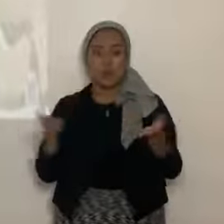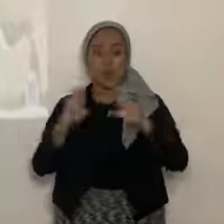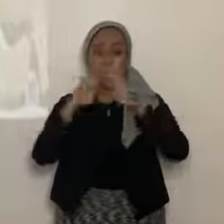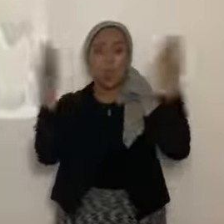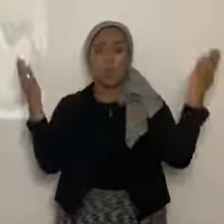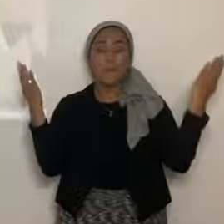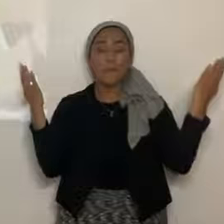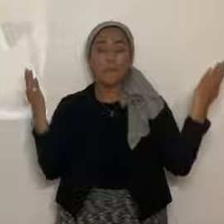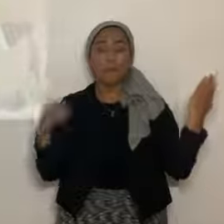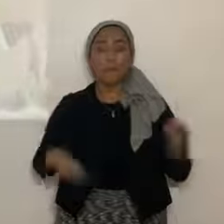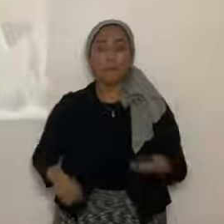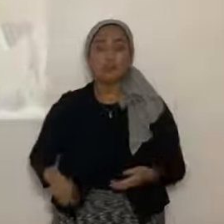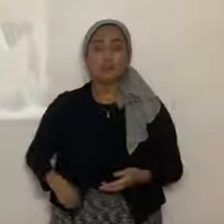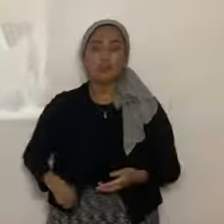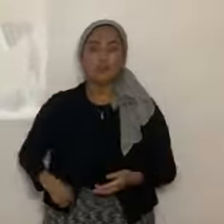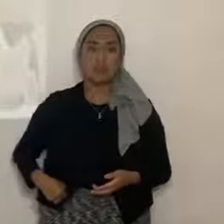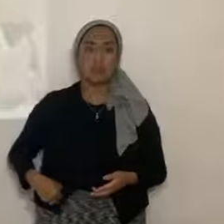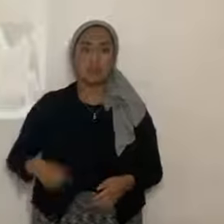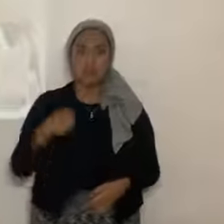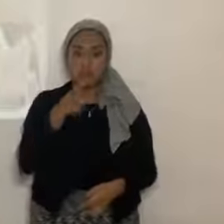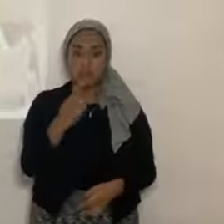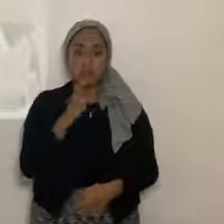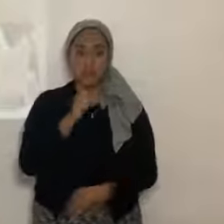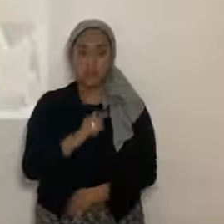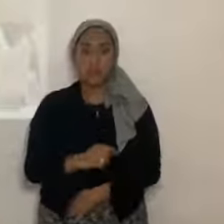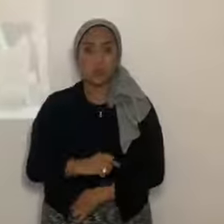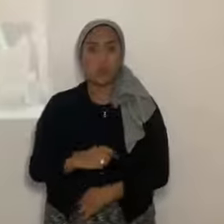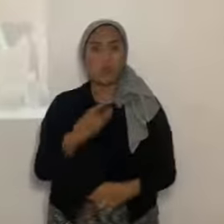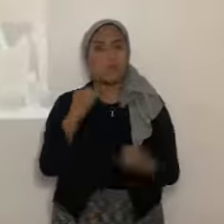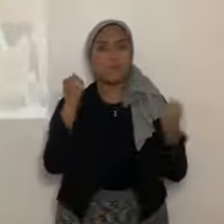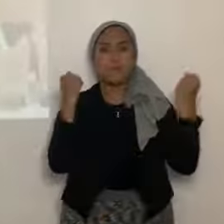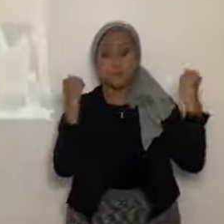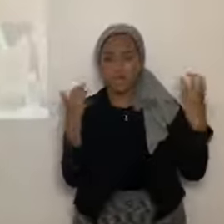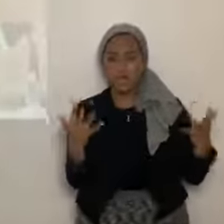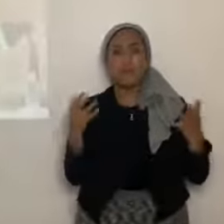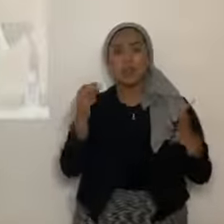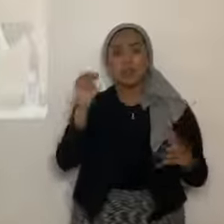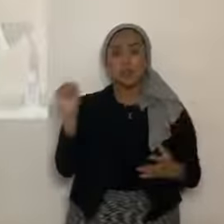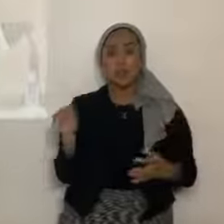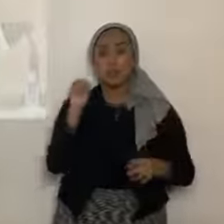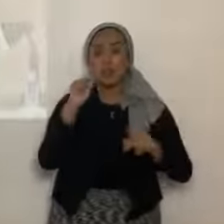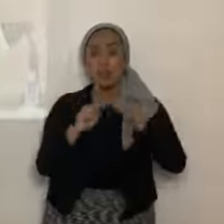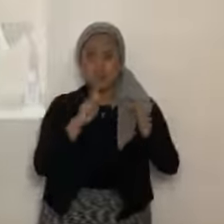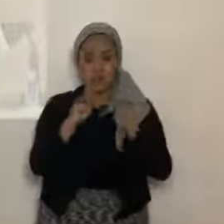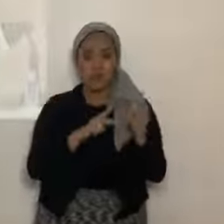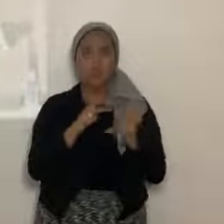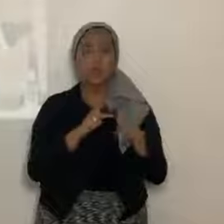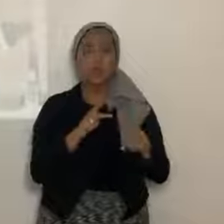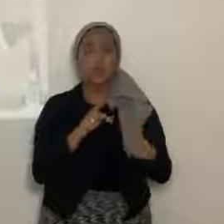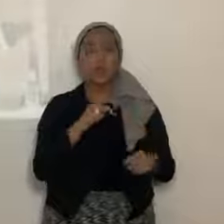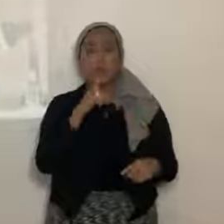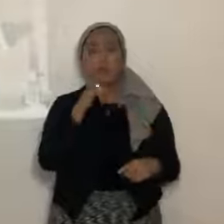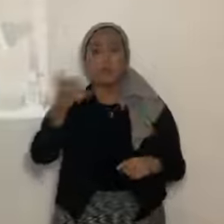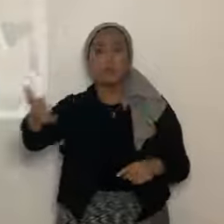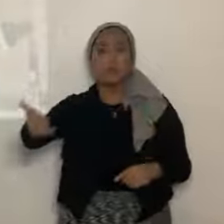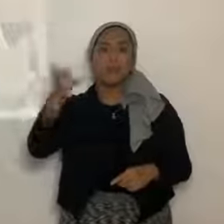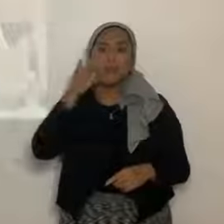abierta, y lo voy a decir tal cual, y de miles y de miles y de miles de personas que hablan por teléfono